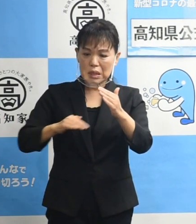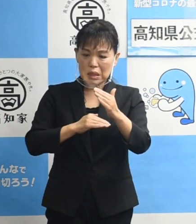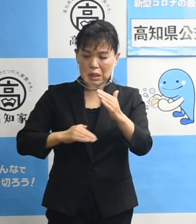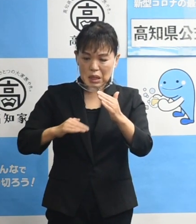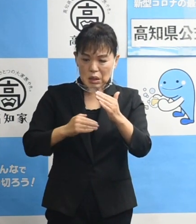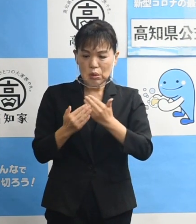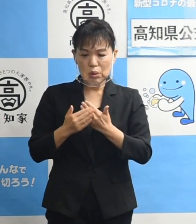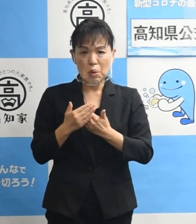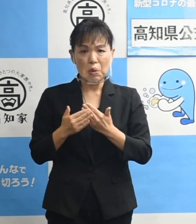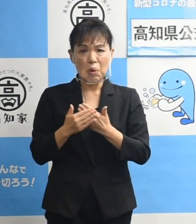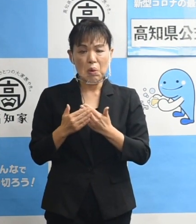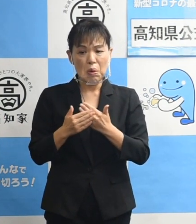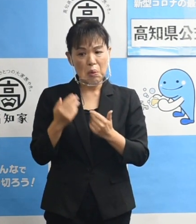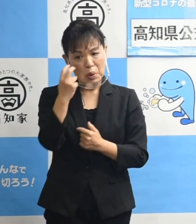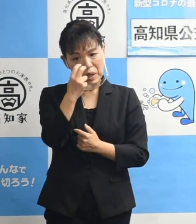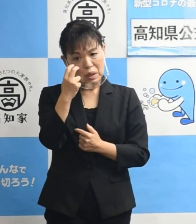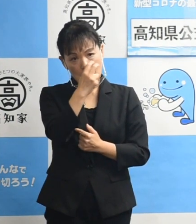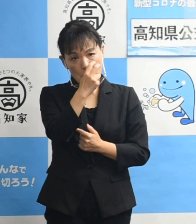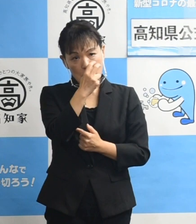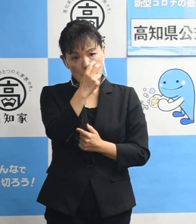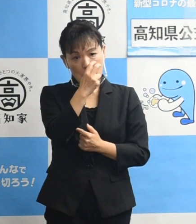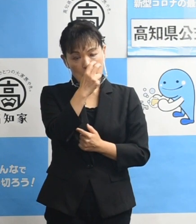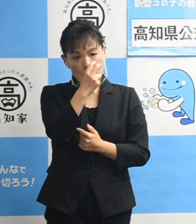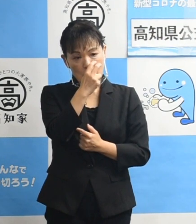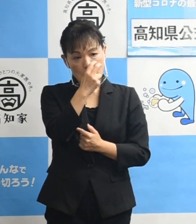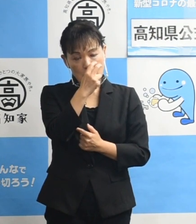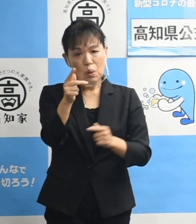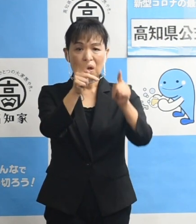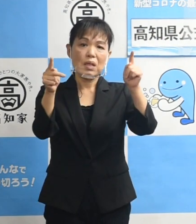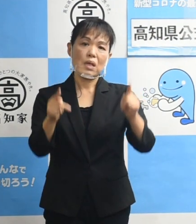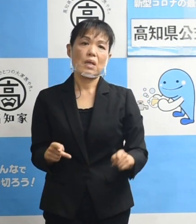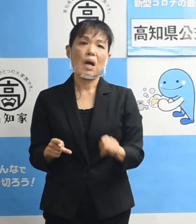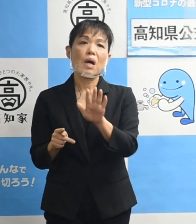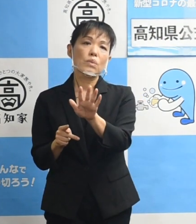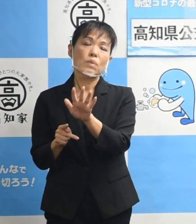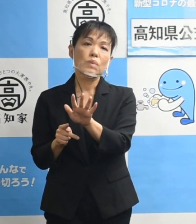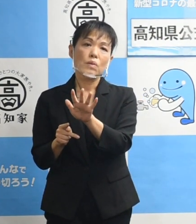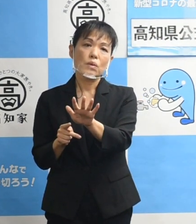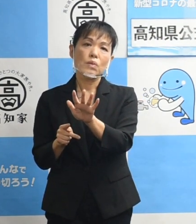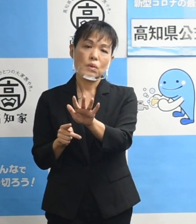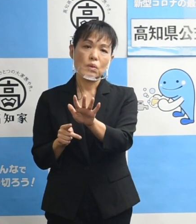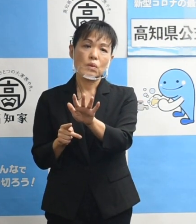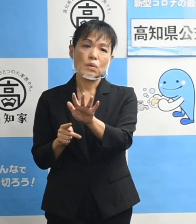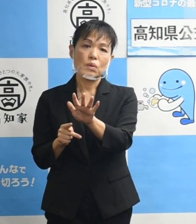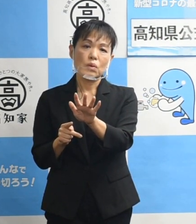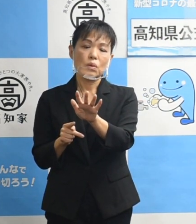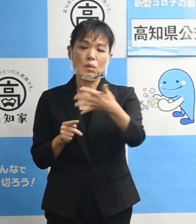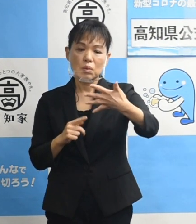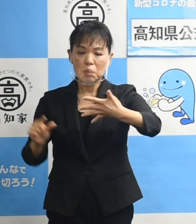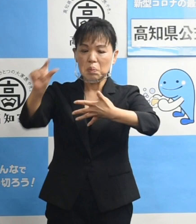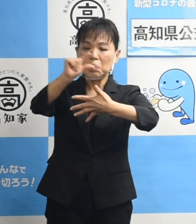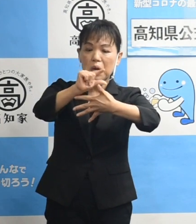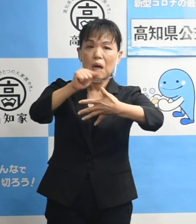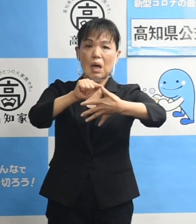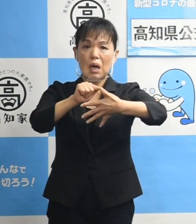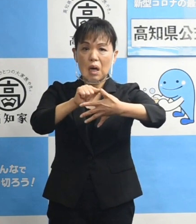可能性も含めた検討といったところも検討の課題になってまいると考えておりますし、ステージの引き上げということにな